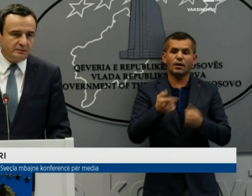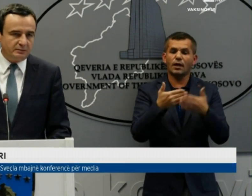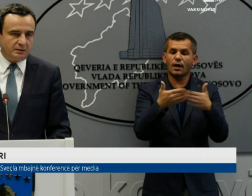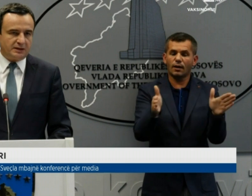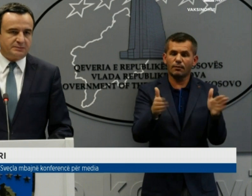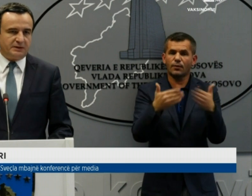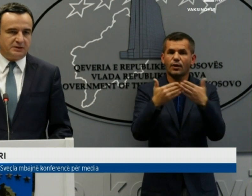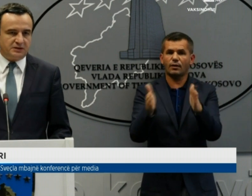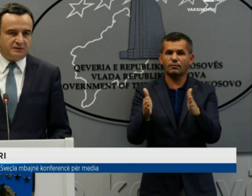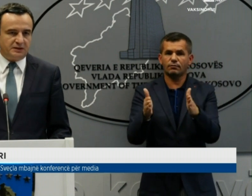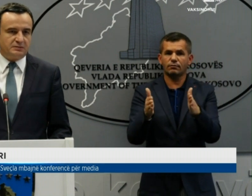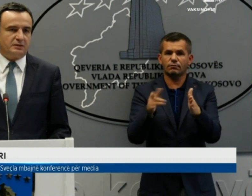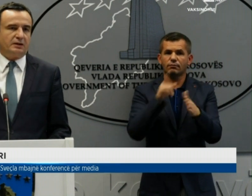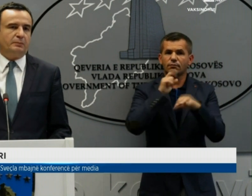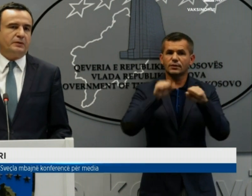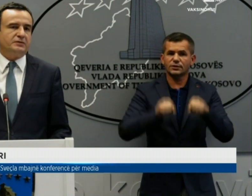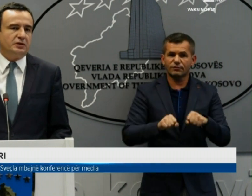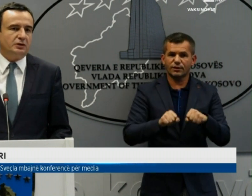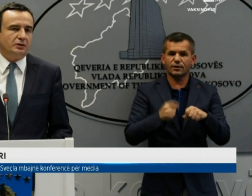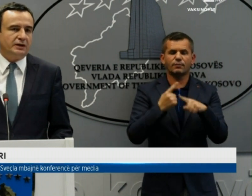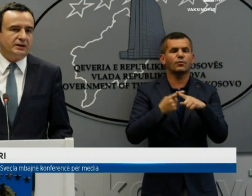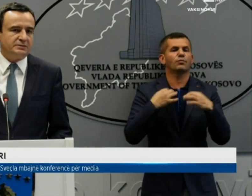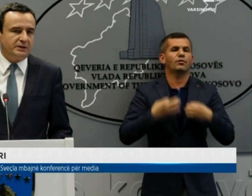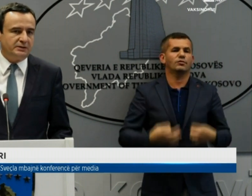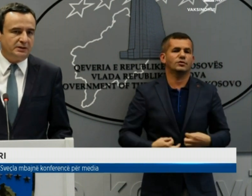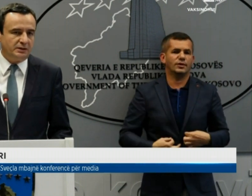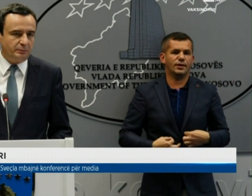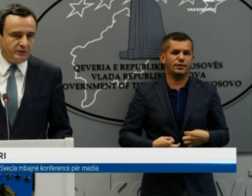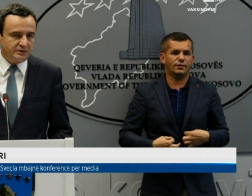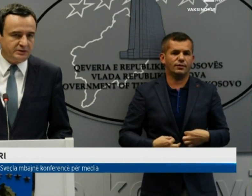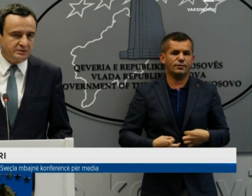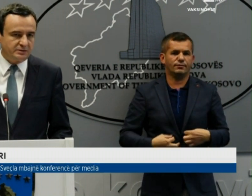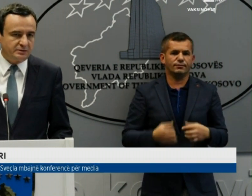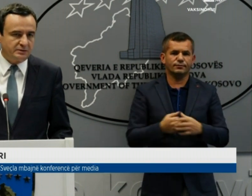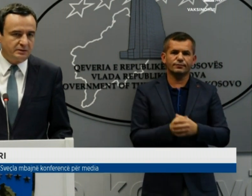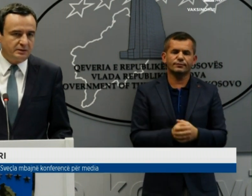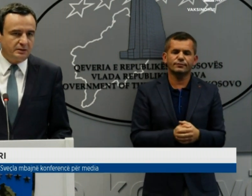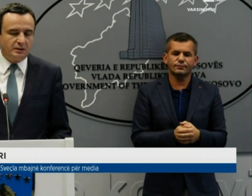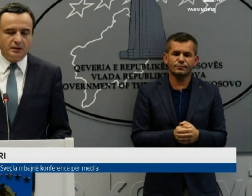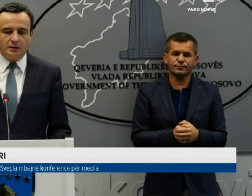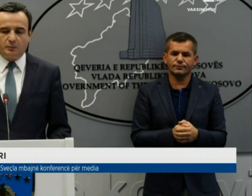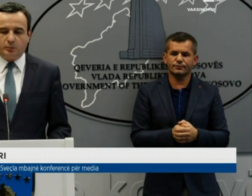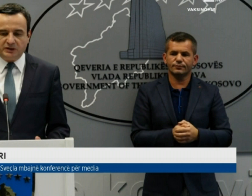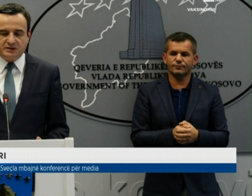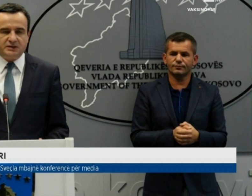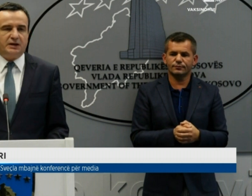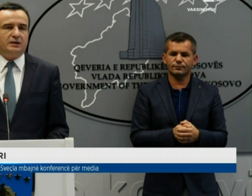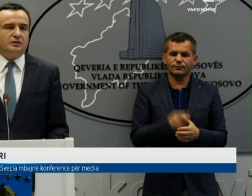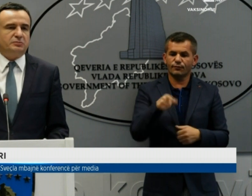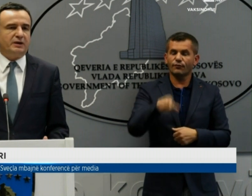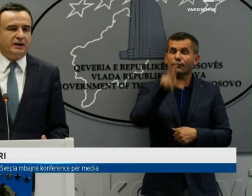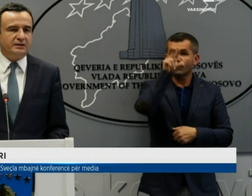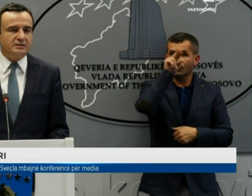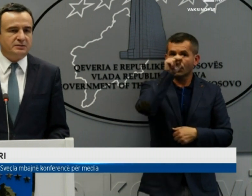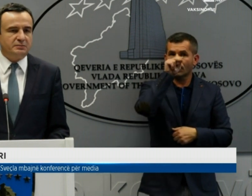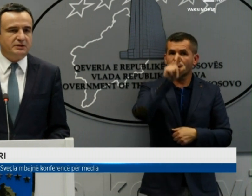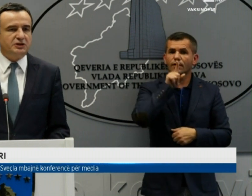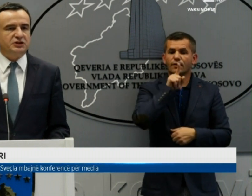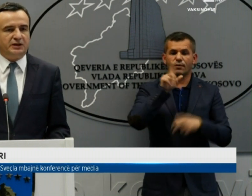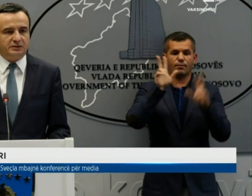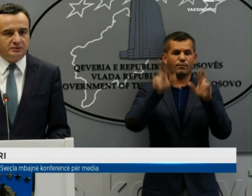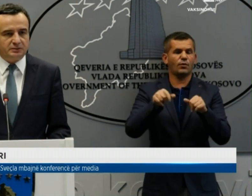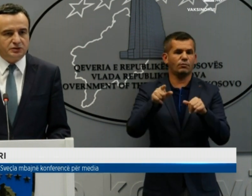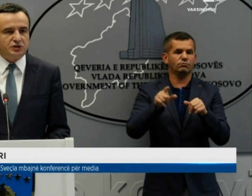transparente nga aspekti qeverisë dhe profesionale nga aspekti i policisë. Policia është mekanizëm